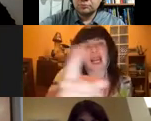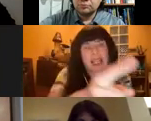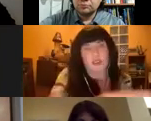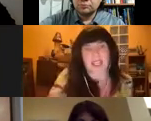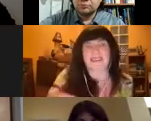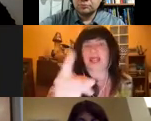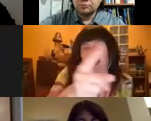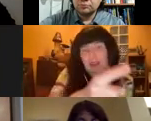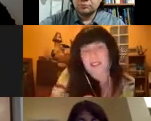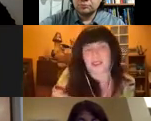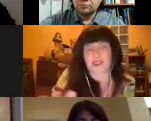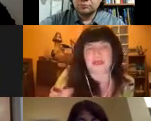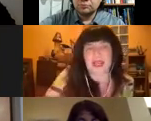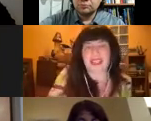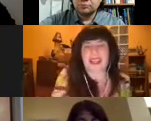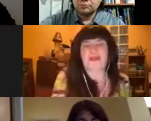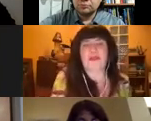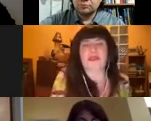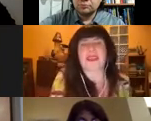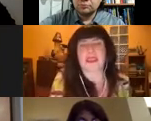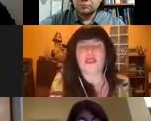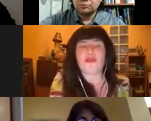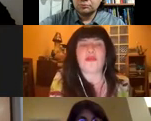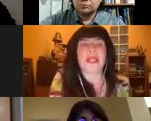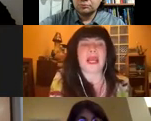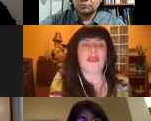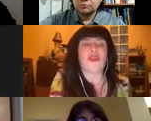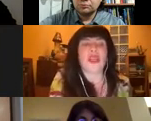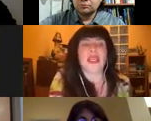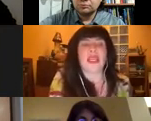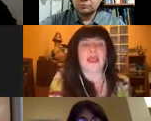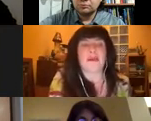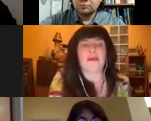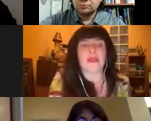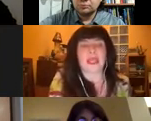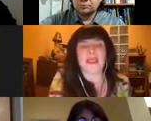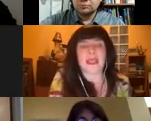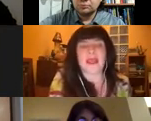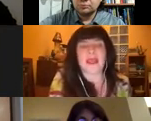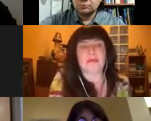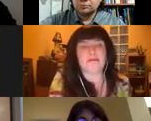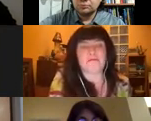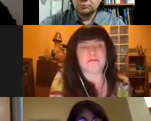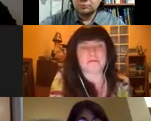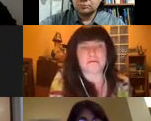Esta es la categorización semántica que fuimos siguiendo, fuimos mirando